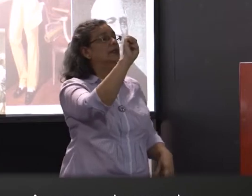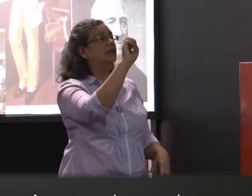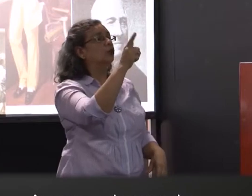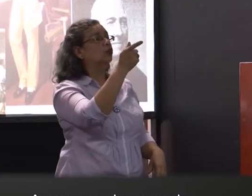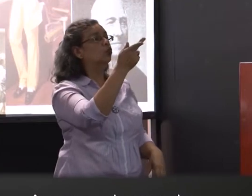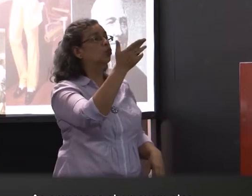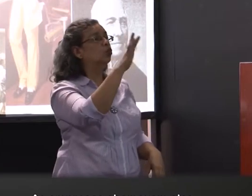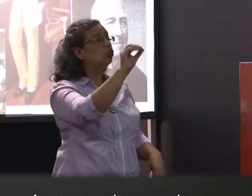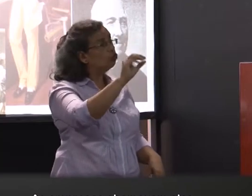empresas